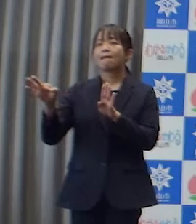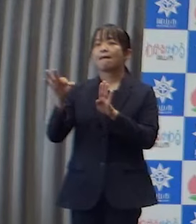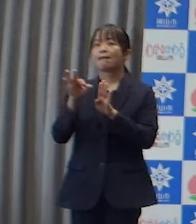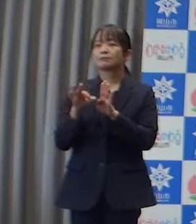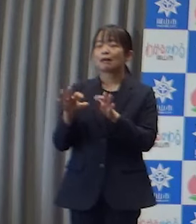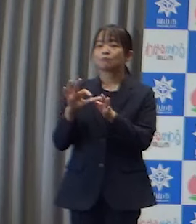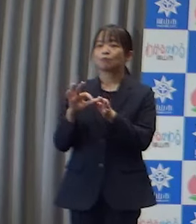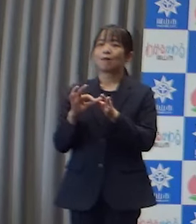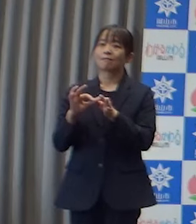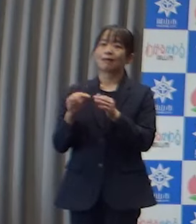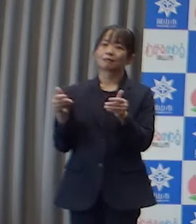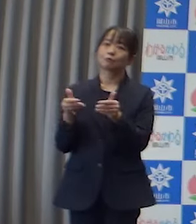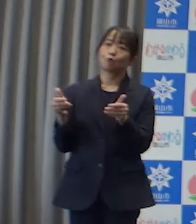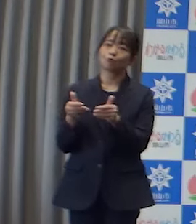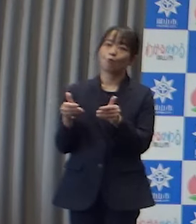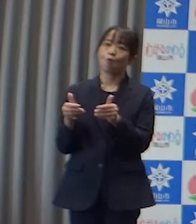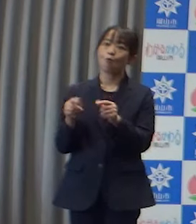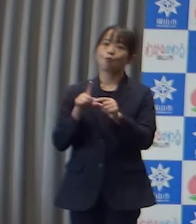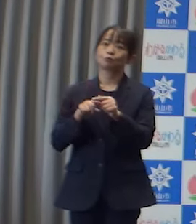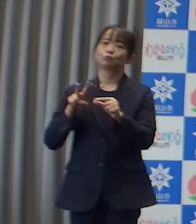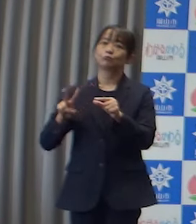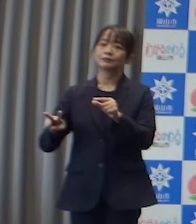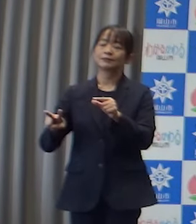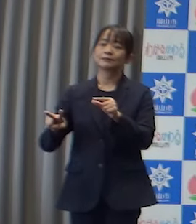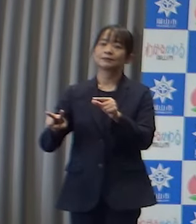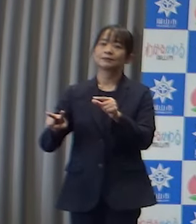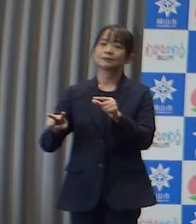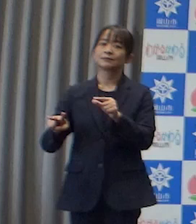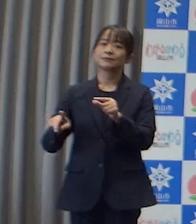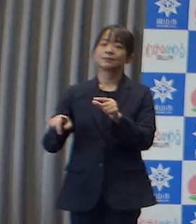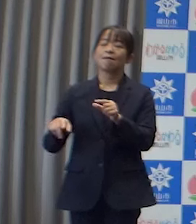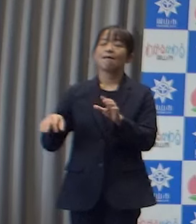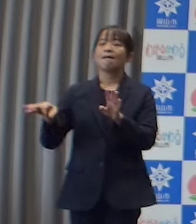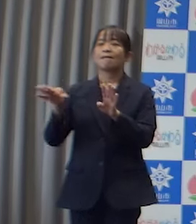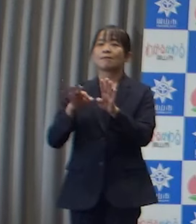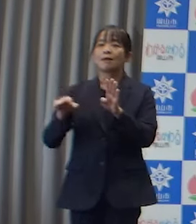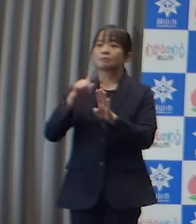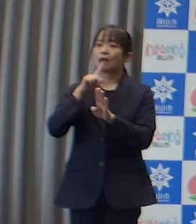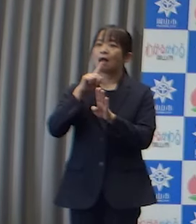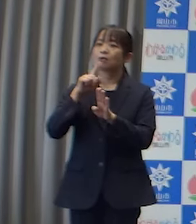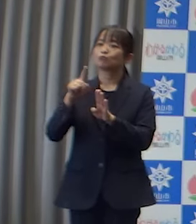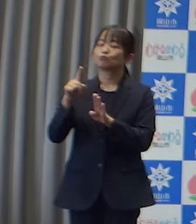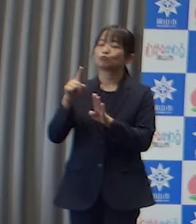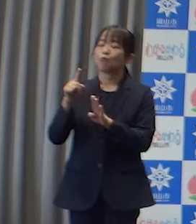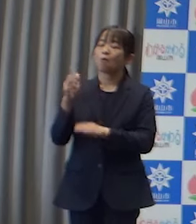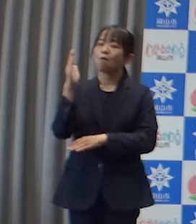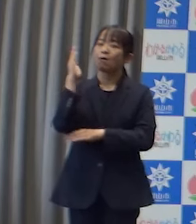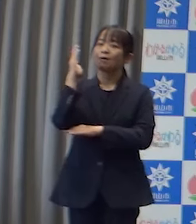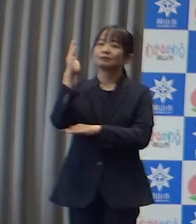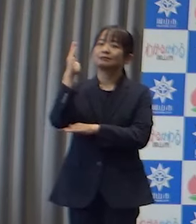済での交渉というとどうしても政治が付きまといいます。